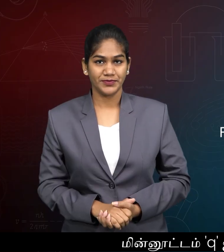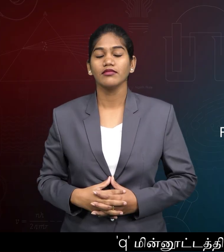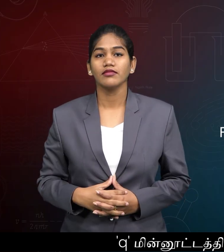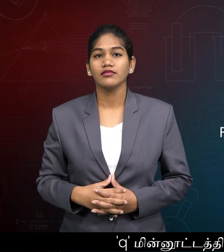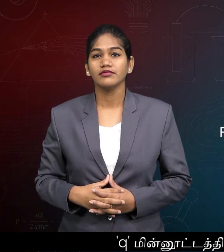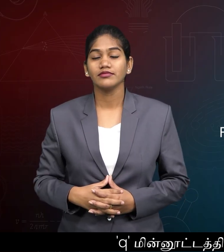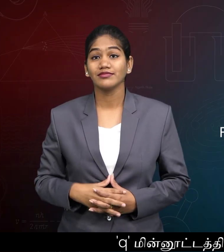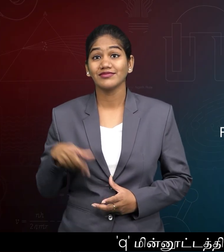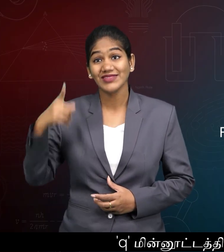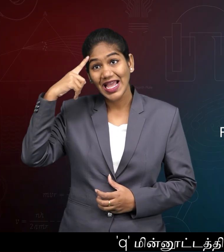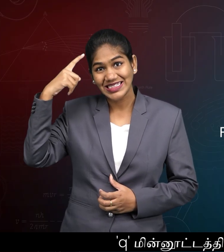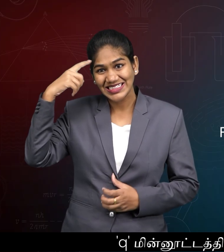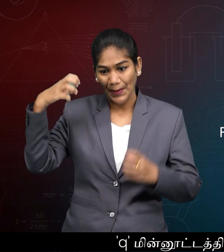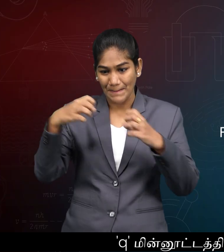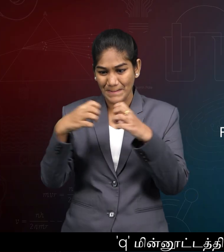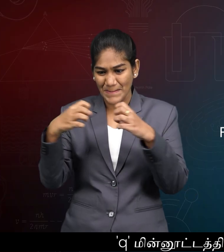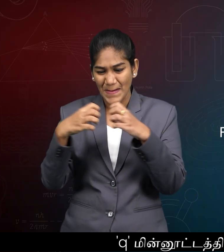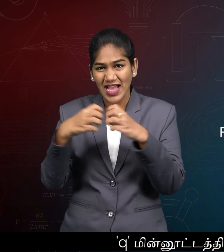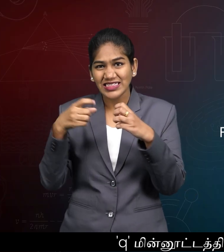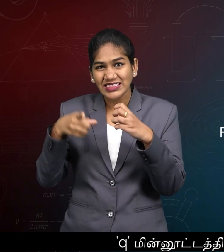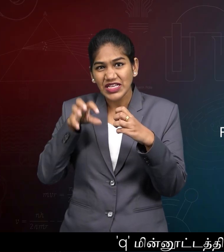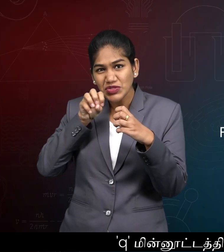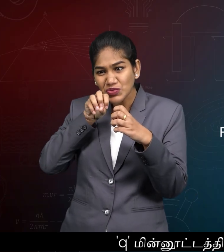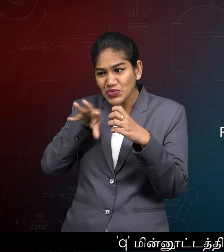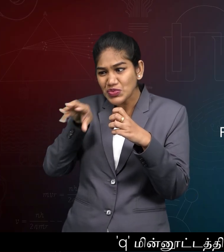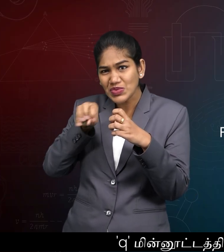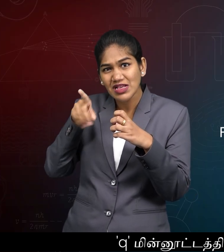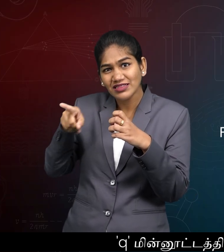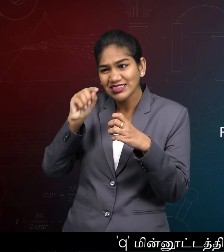Q மின்னோட்டத்தில் செயல்படும் காந்த விசை